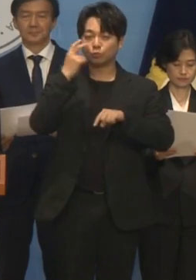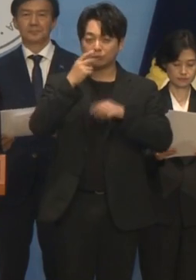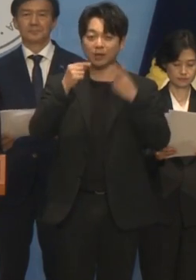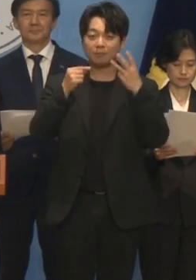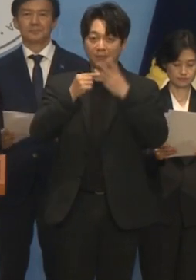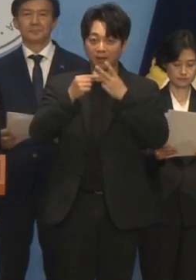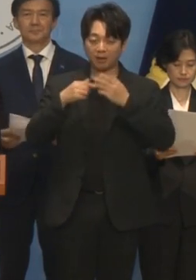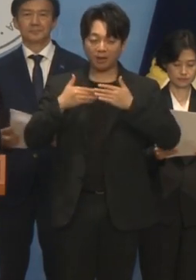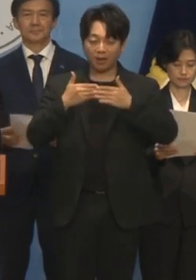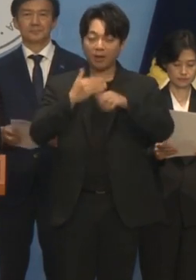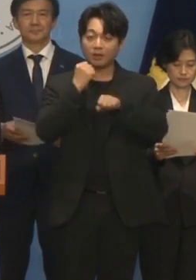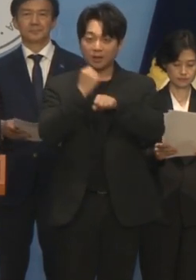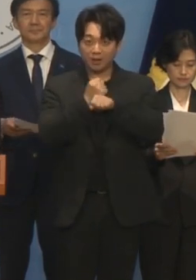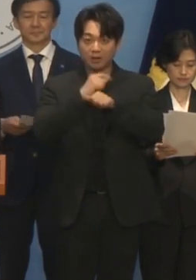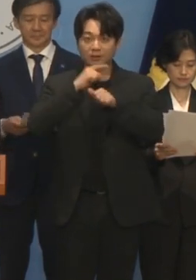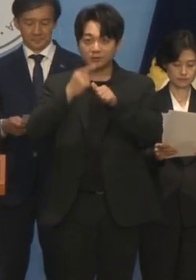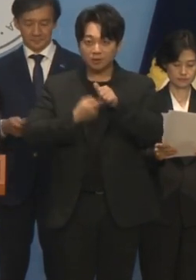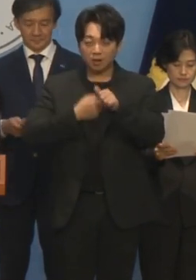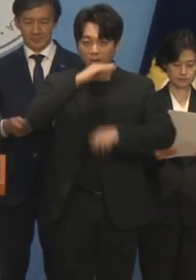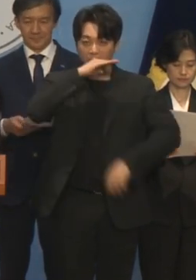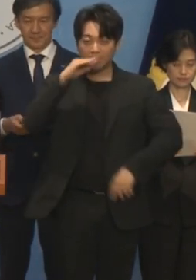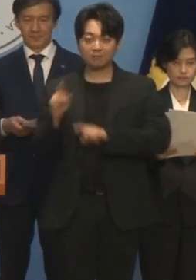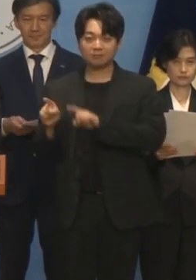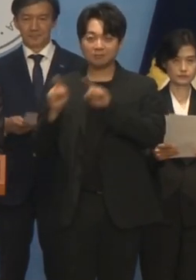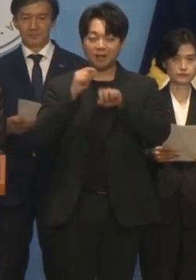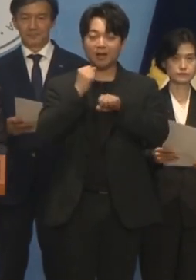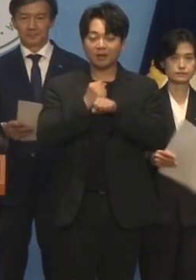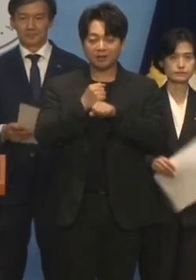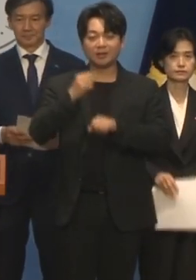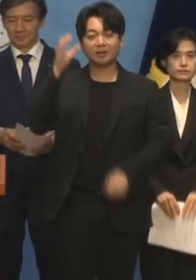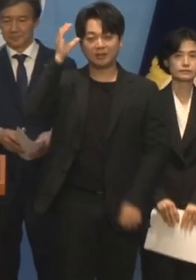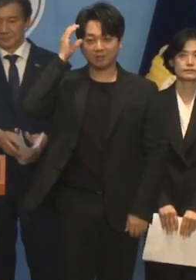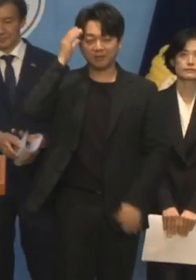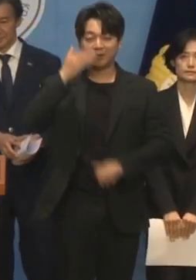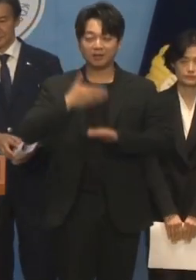항로로 재진입하기를 기대합니다. 감사합니다.